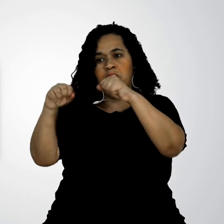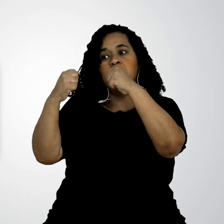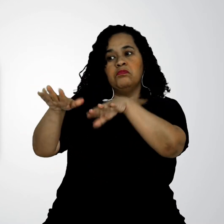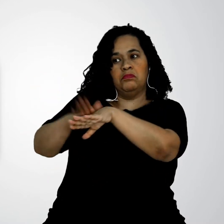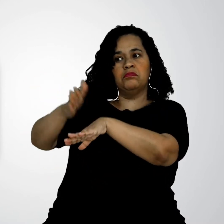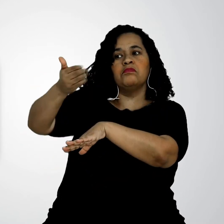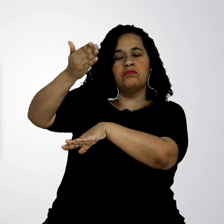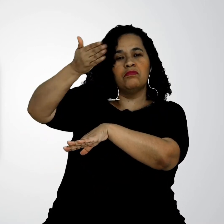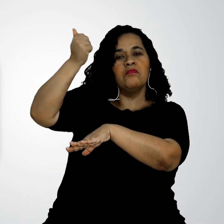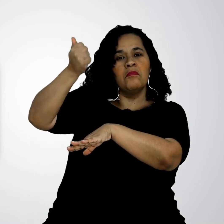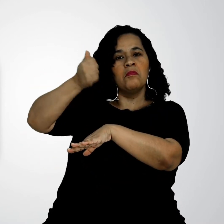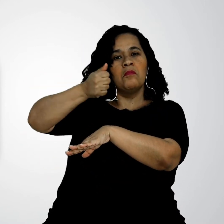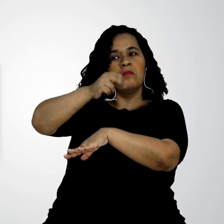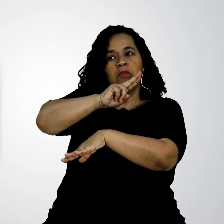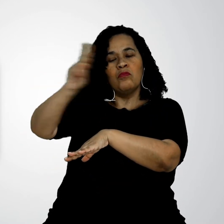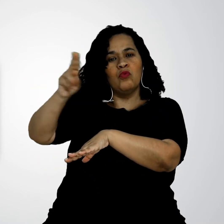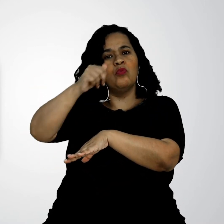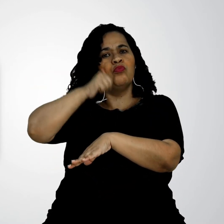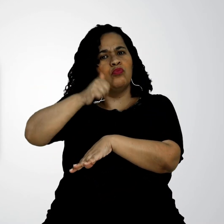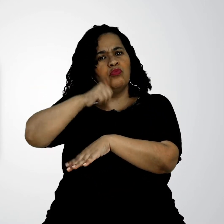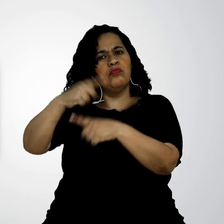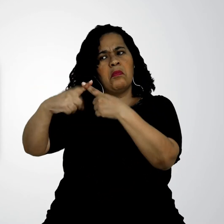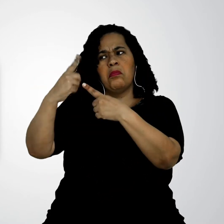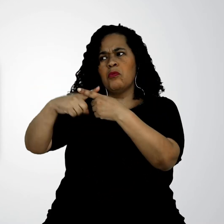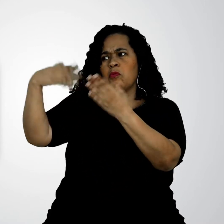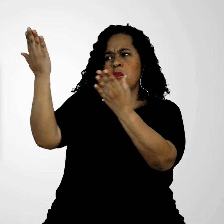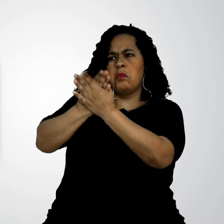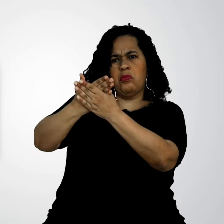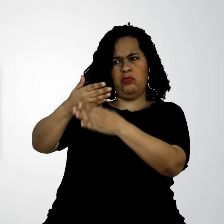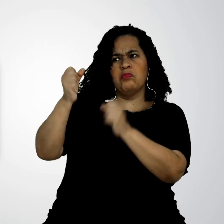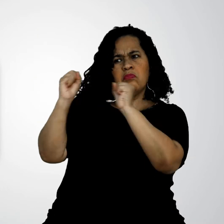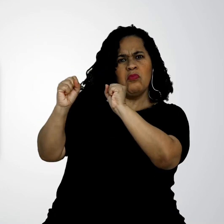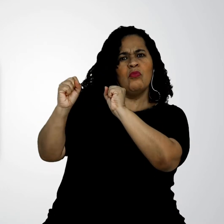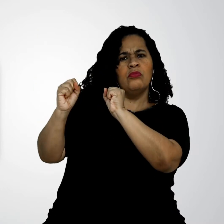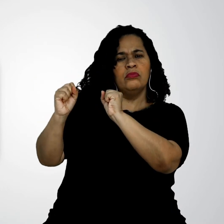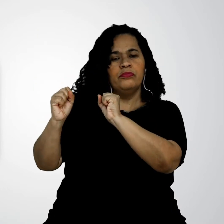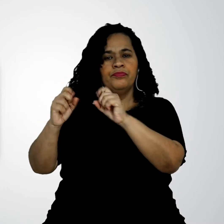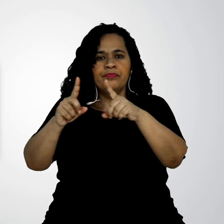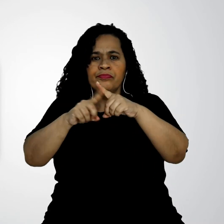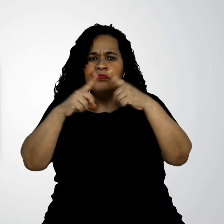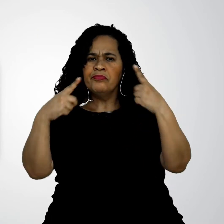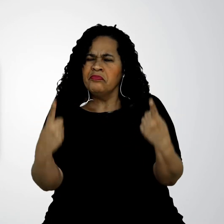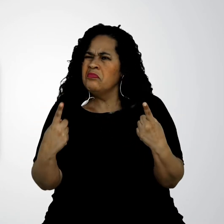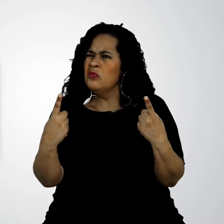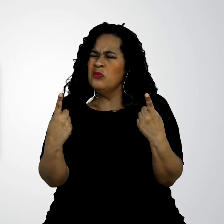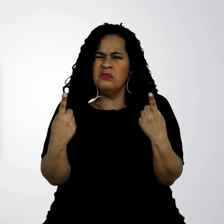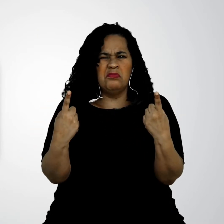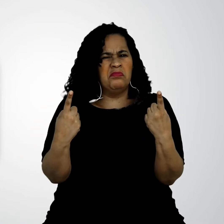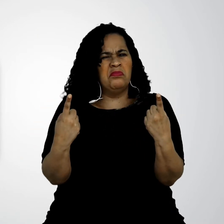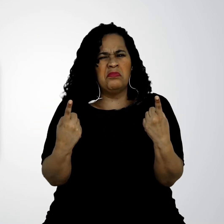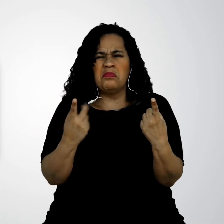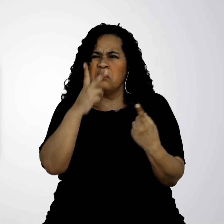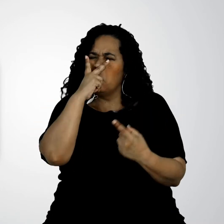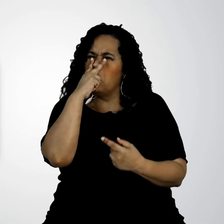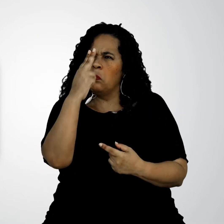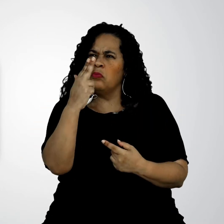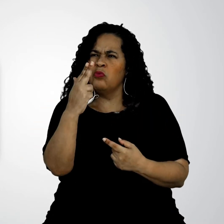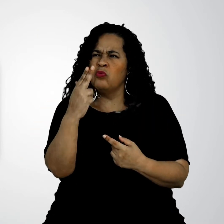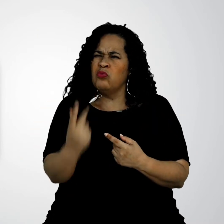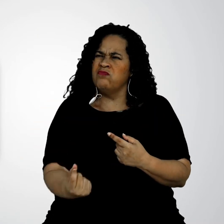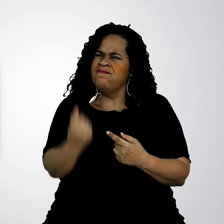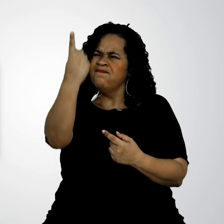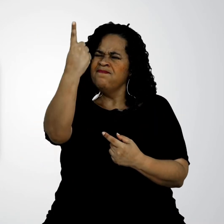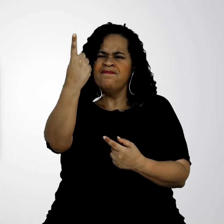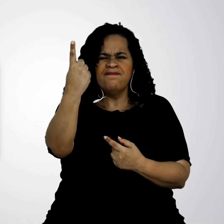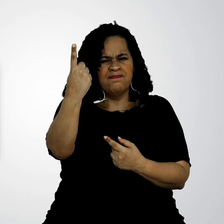toda. Antes da gente caminhar para a segunda, isso também não parece causar uma espécie de colapso nas